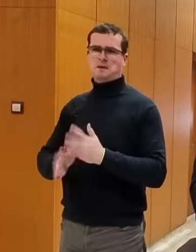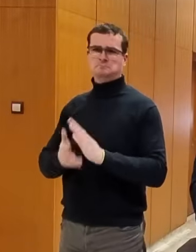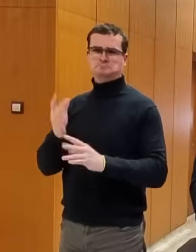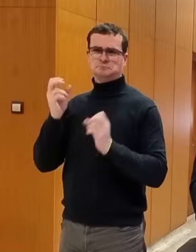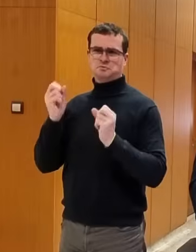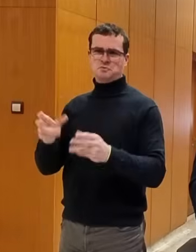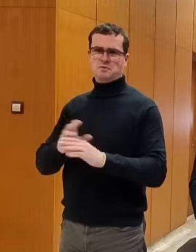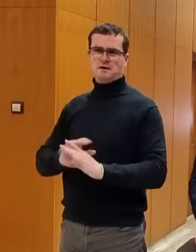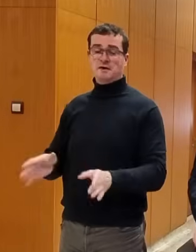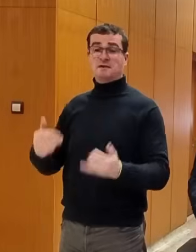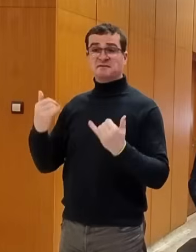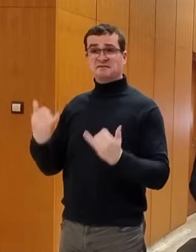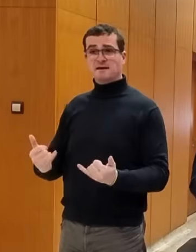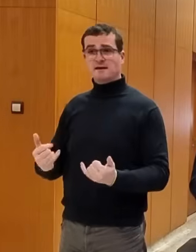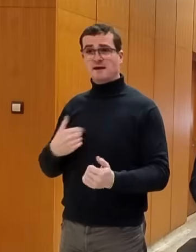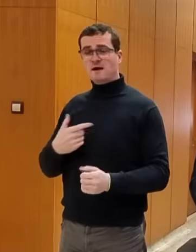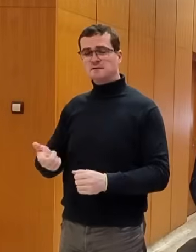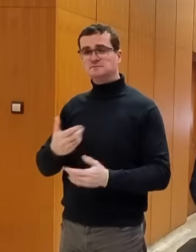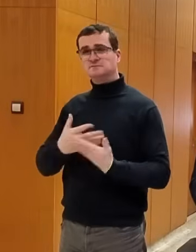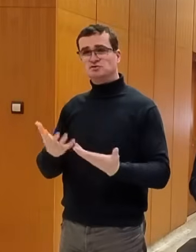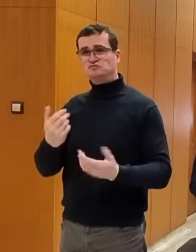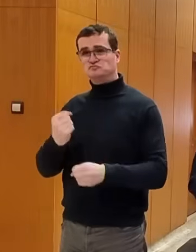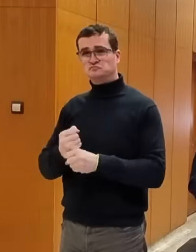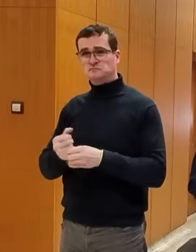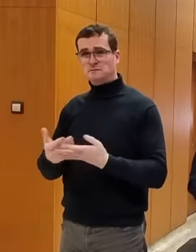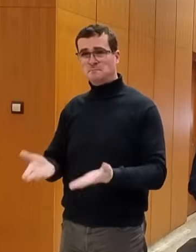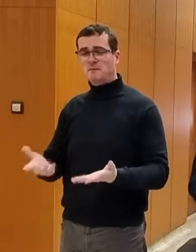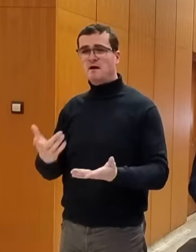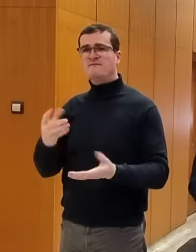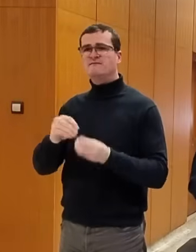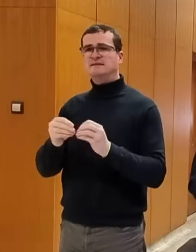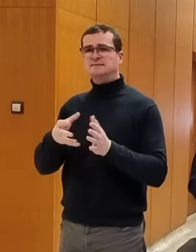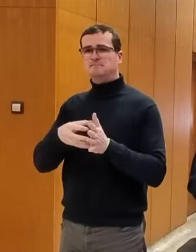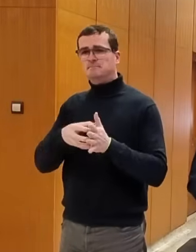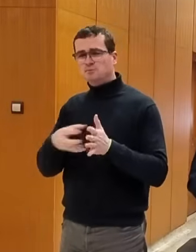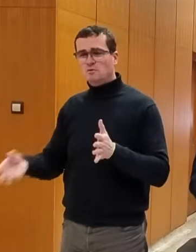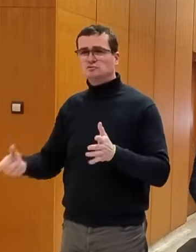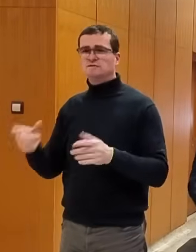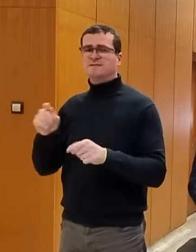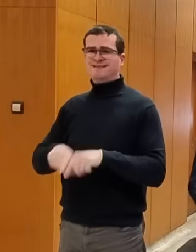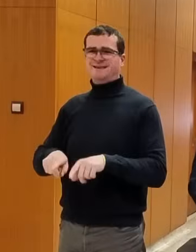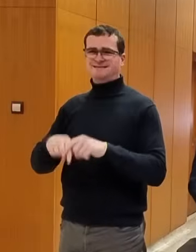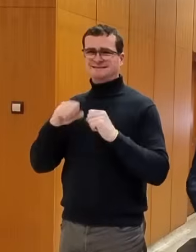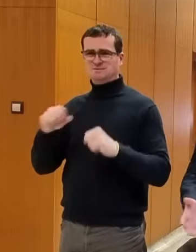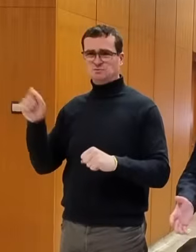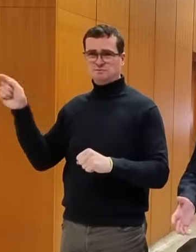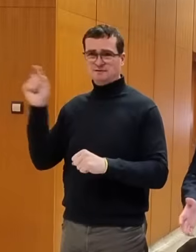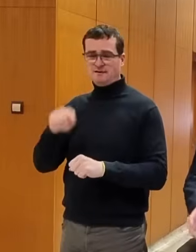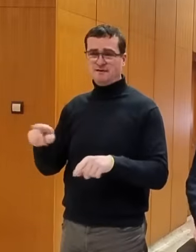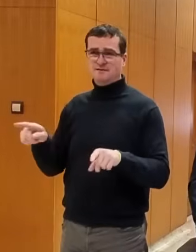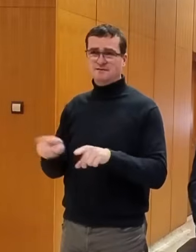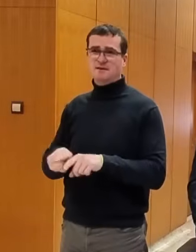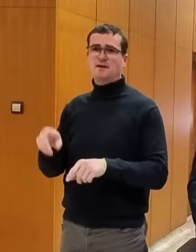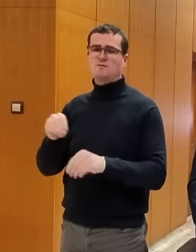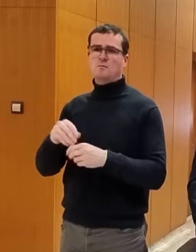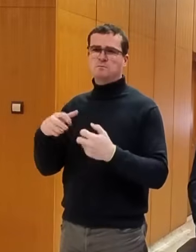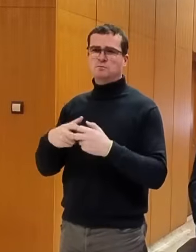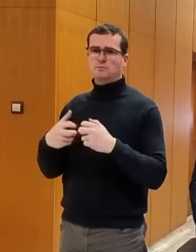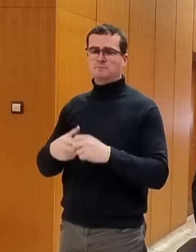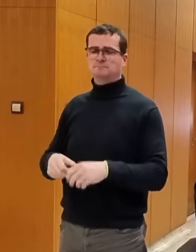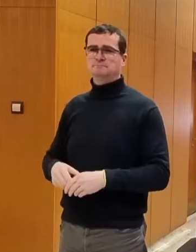poriadku. Dnes, keď sa vlastne nič nedieje, tie kauzy pokračujú ďalej, bude ich mať ten istý sudca, tak je to